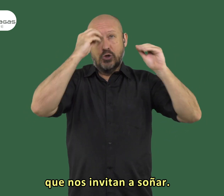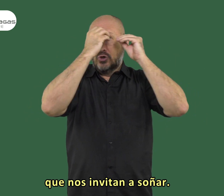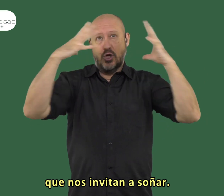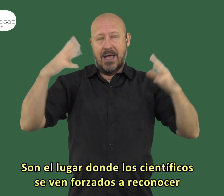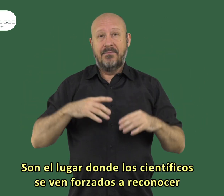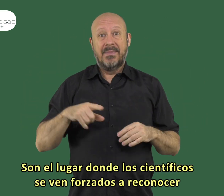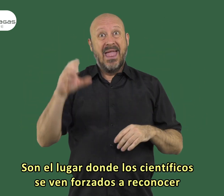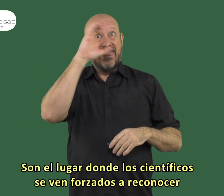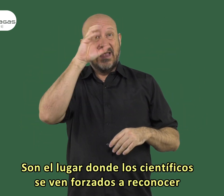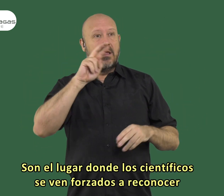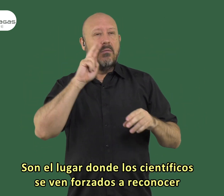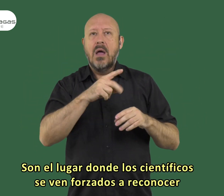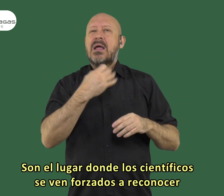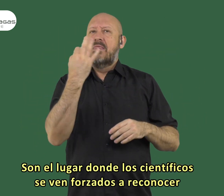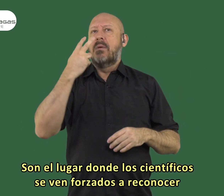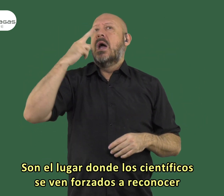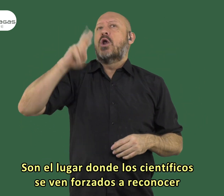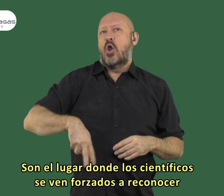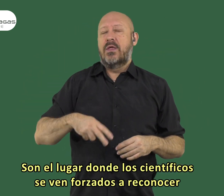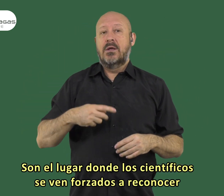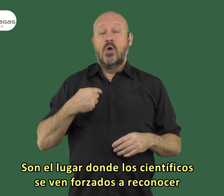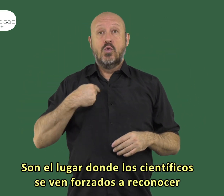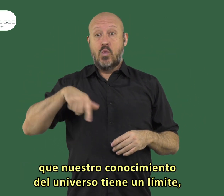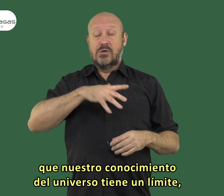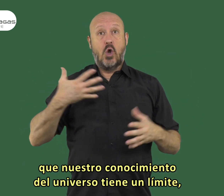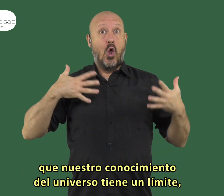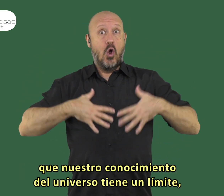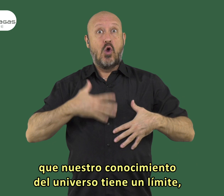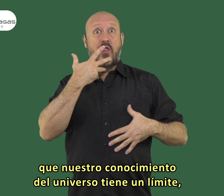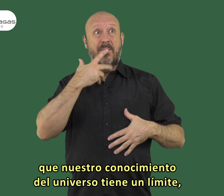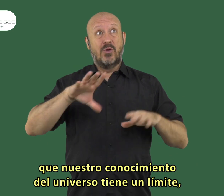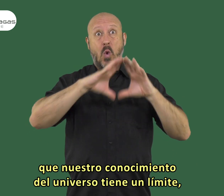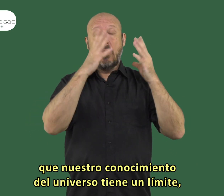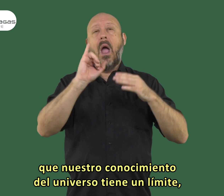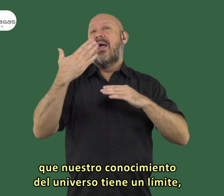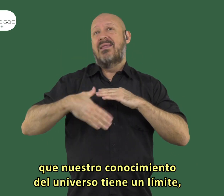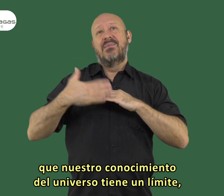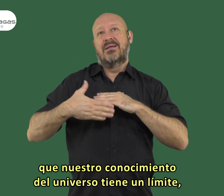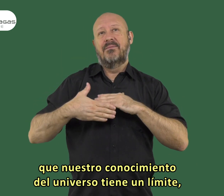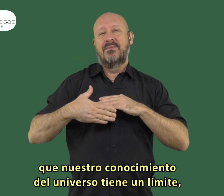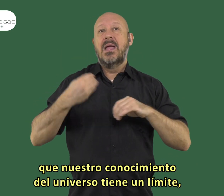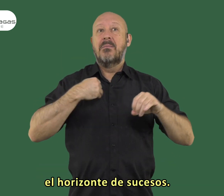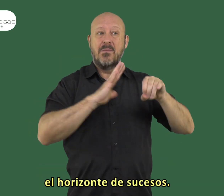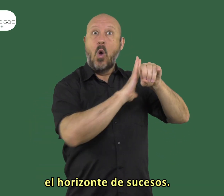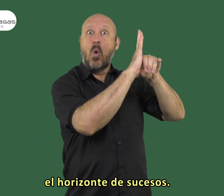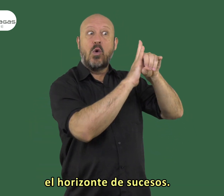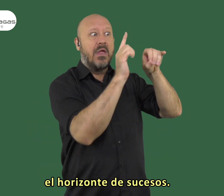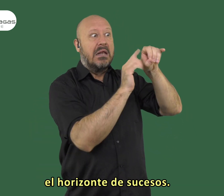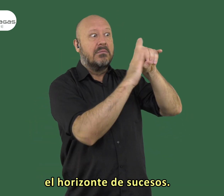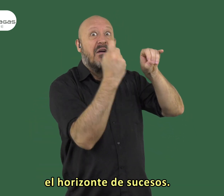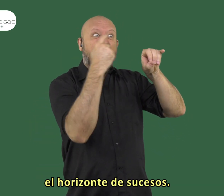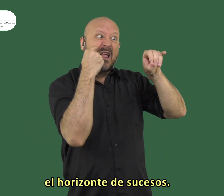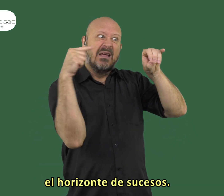soñar. Son el lugar donde los científicos se ven forzados a reconocer que nuestro conocimiento del universo tiene un límite, el horizonte